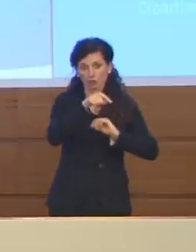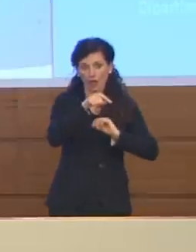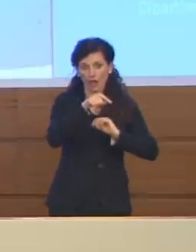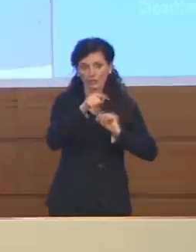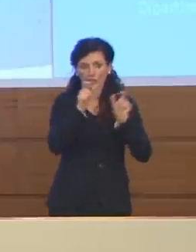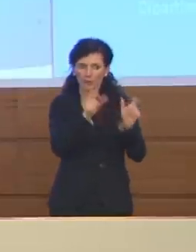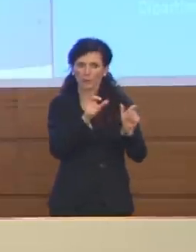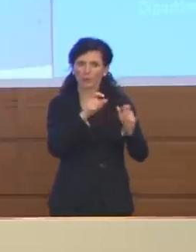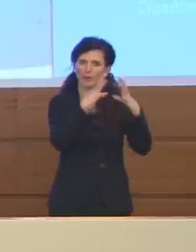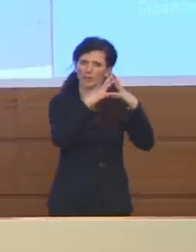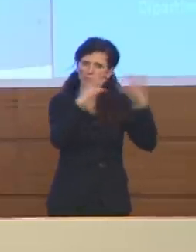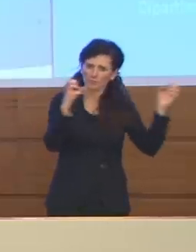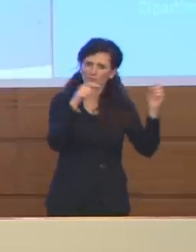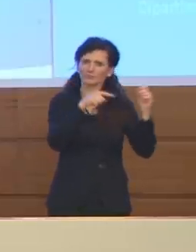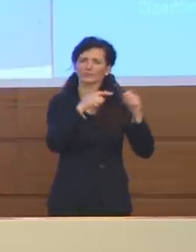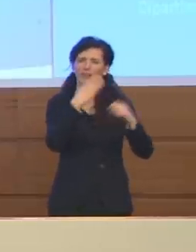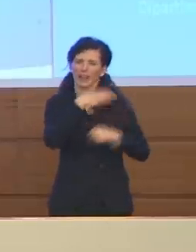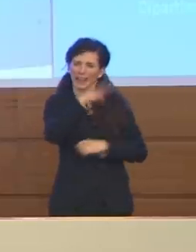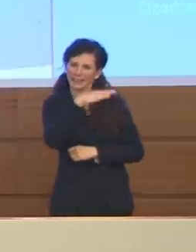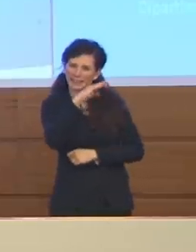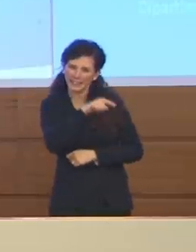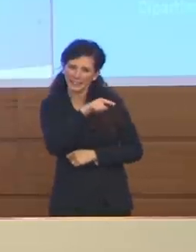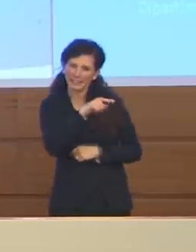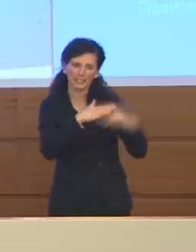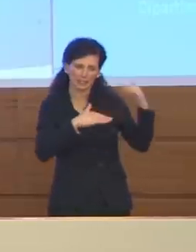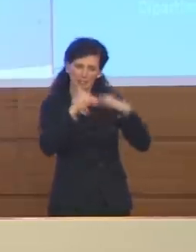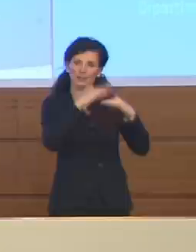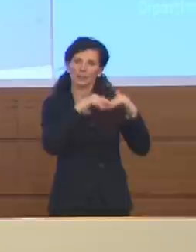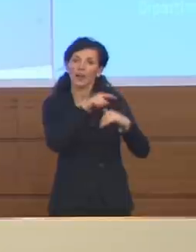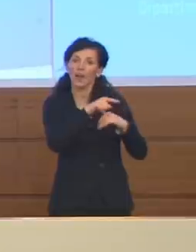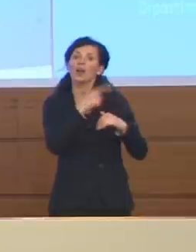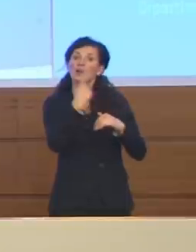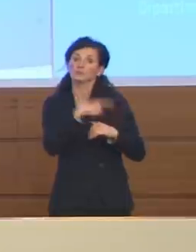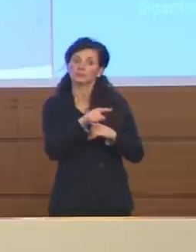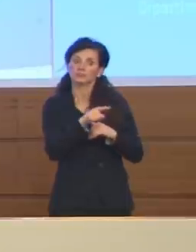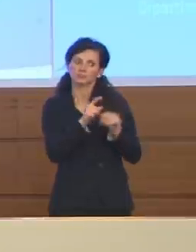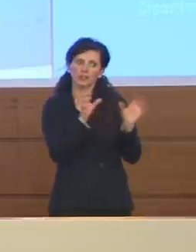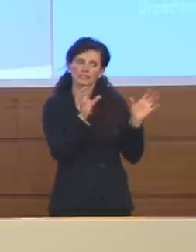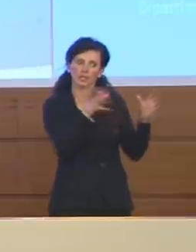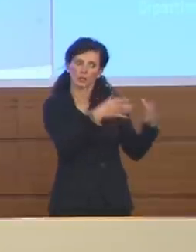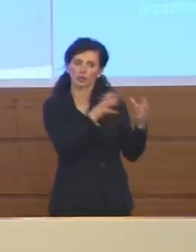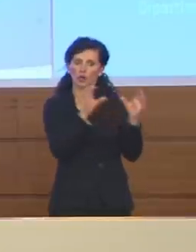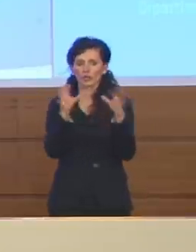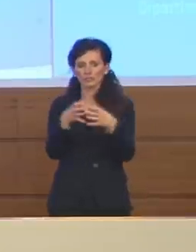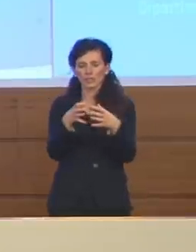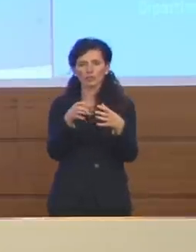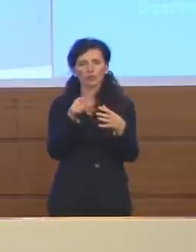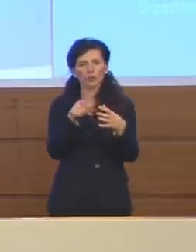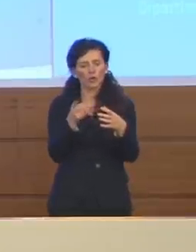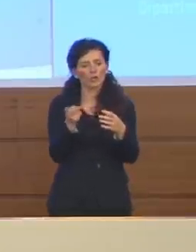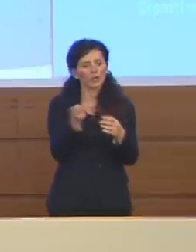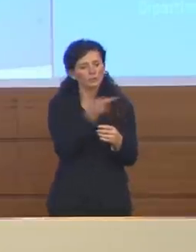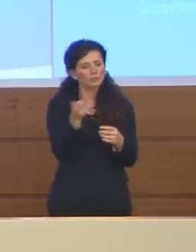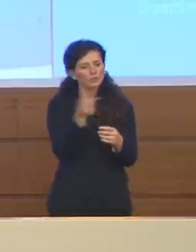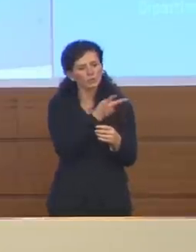i due settore che consentivano di poter ottemperare